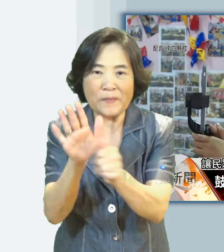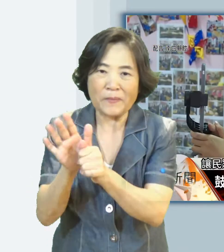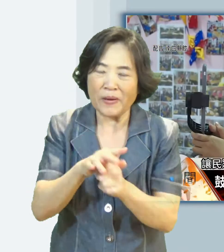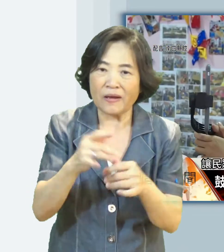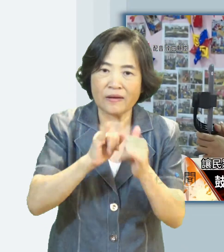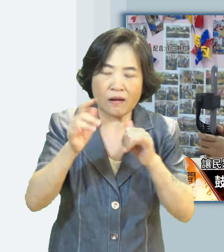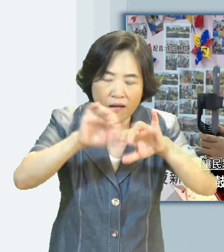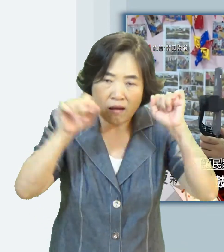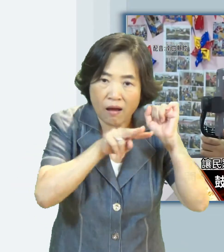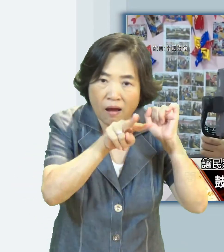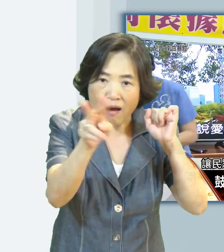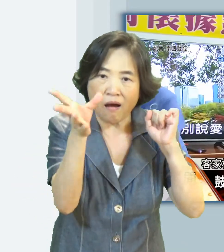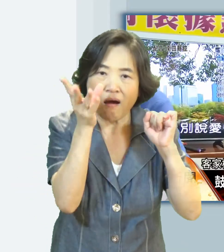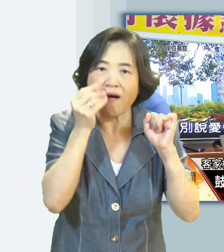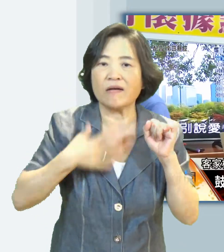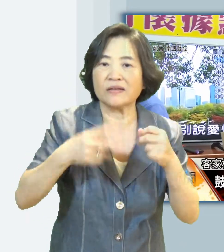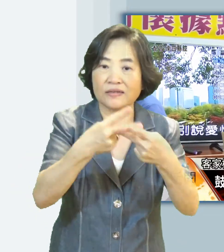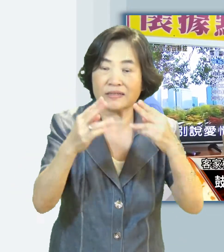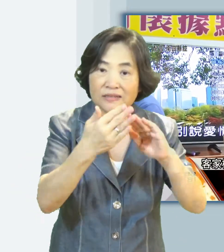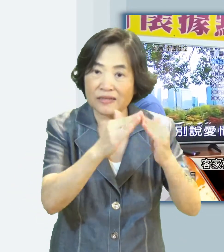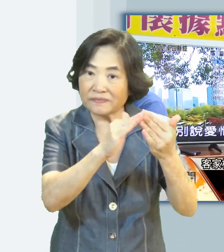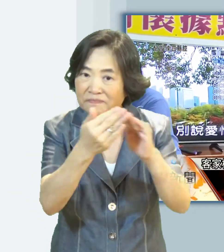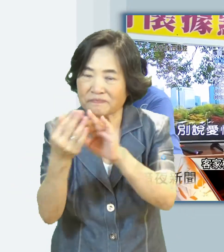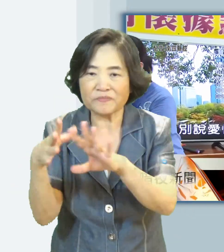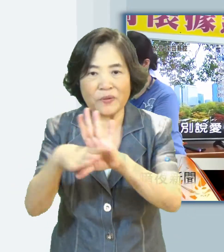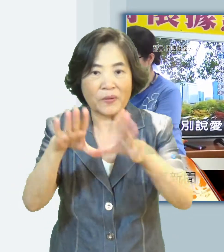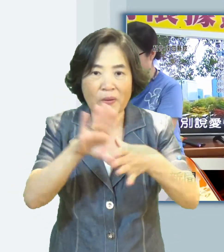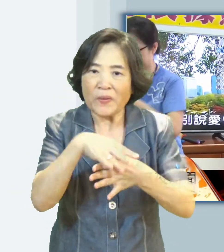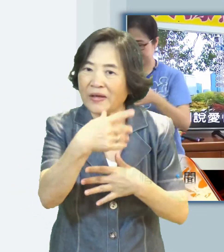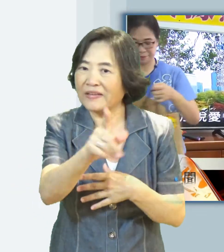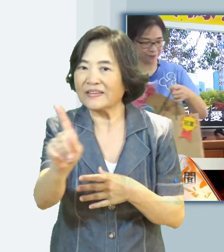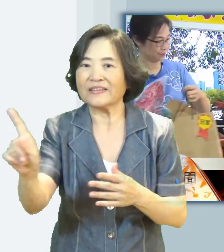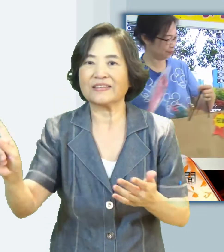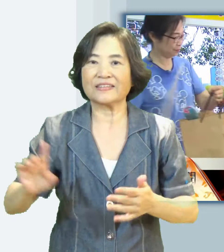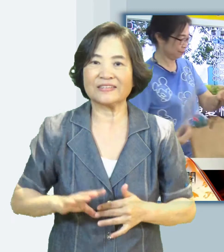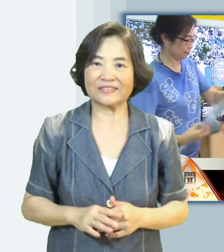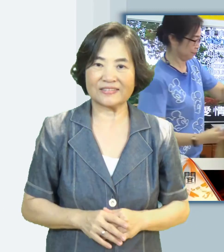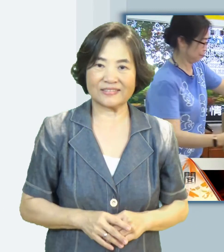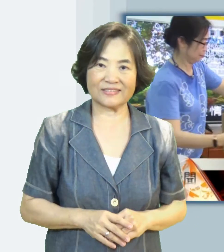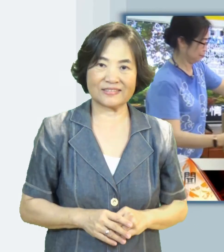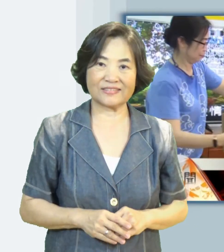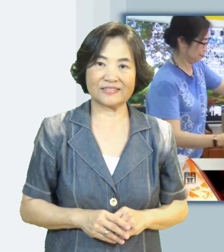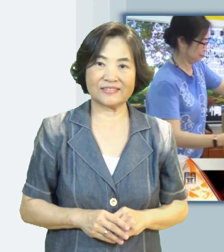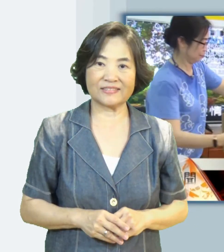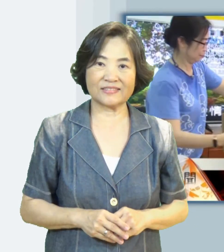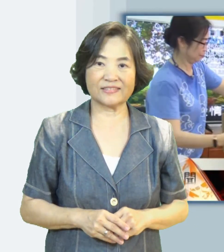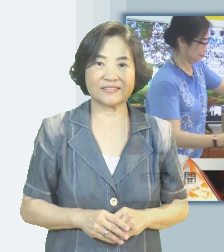本民众认识真实的客庄文化。客家新闻潘神旺屏东报道。